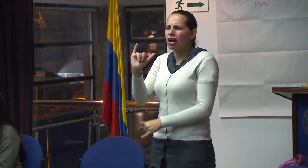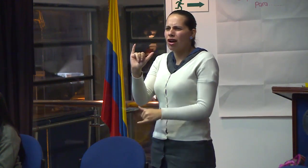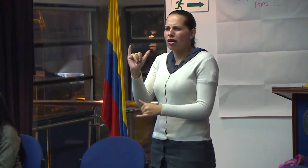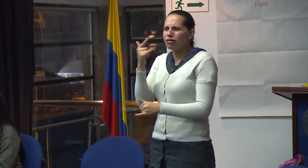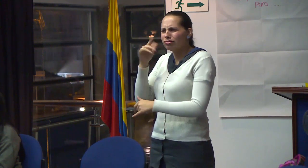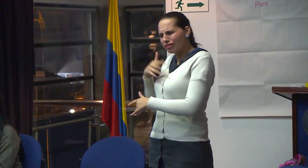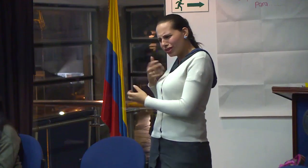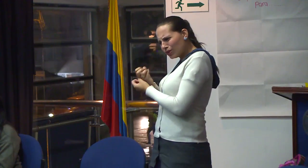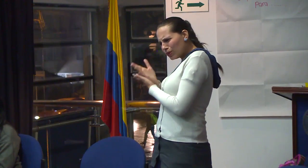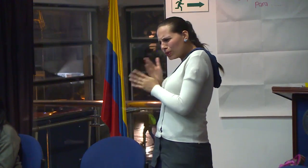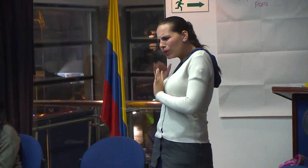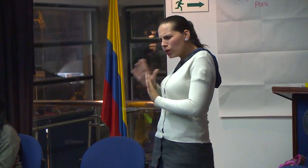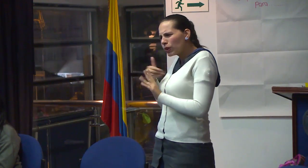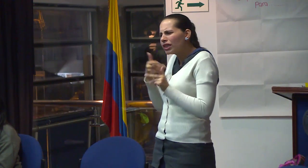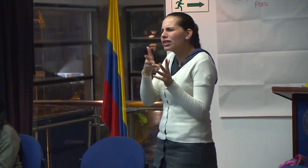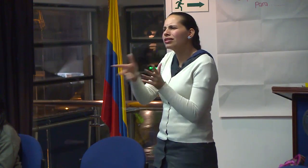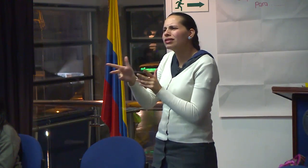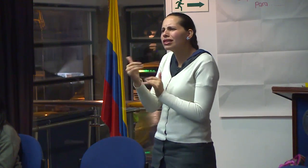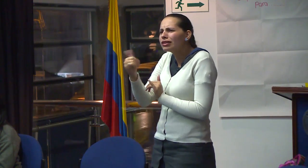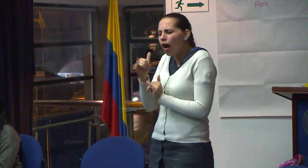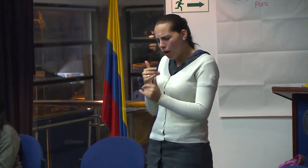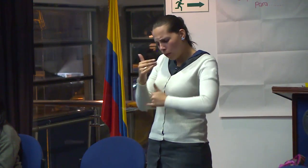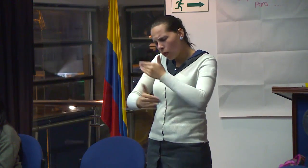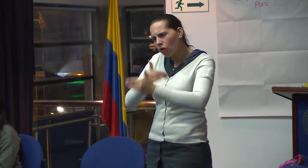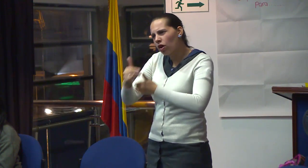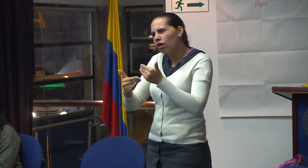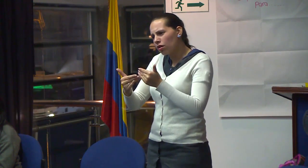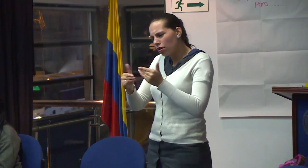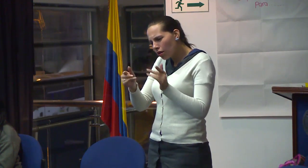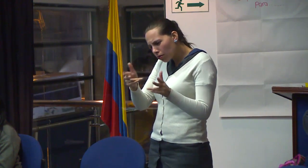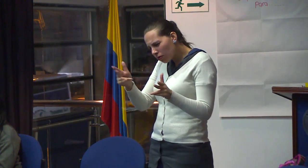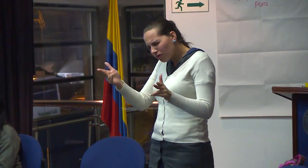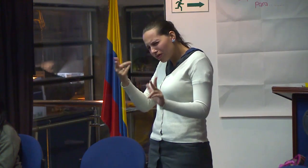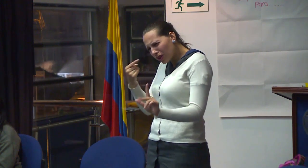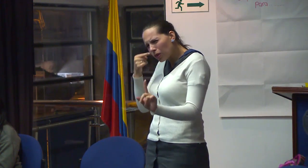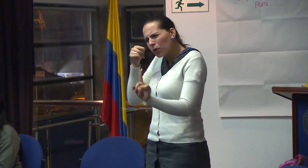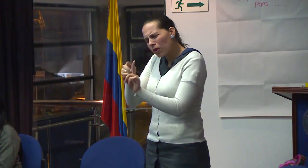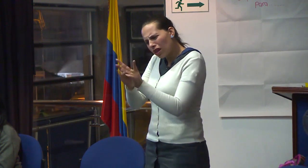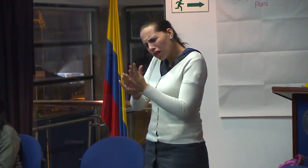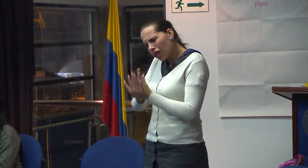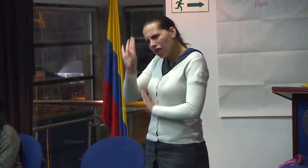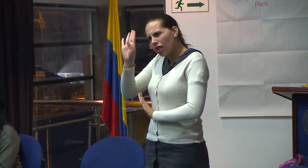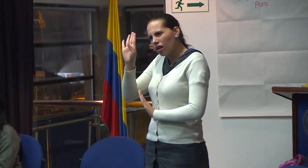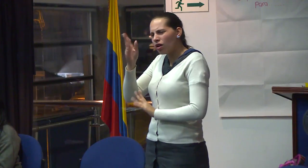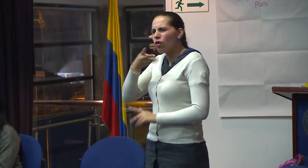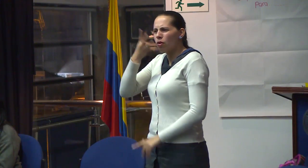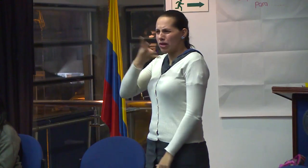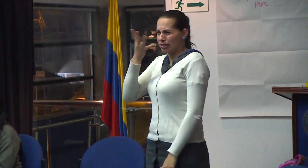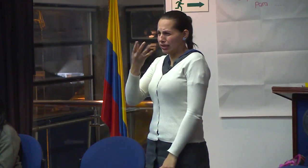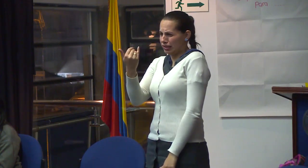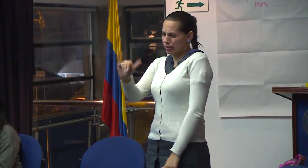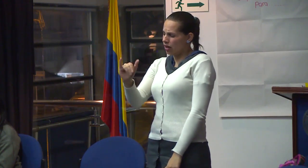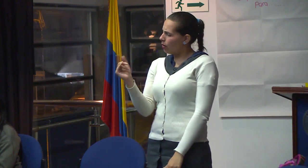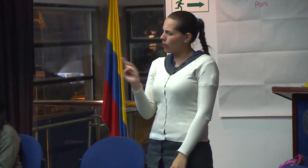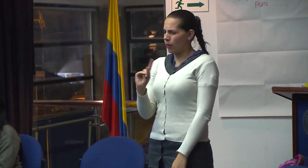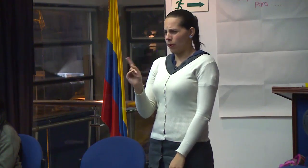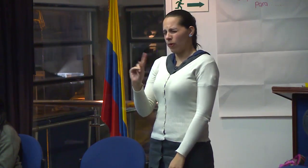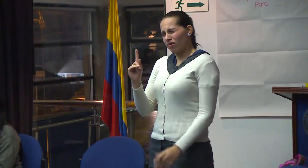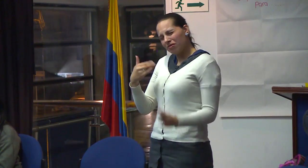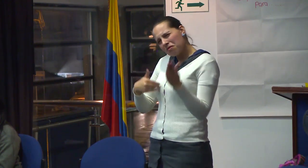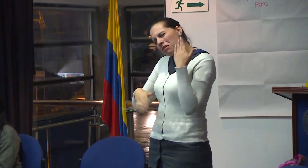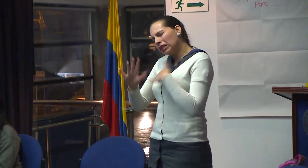esquemática de un proceso para llegar a un objetivo del desarrollo de una competencia. Va más allá de